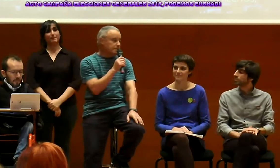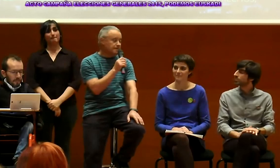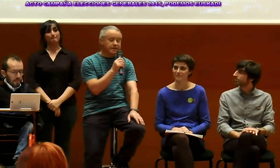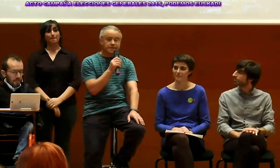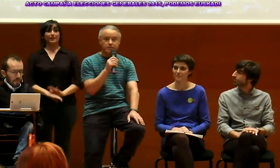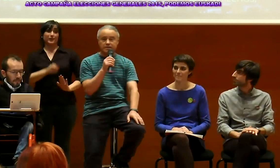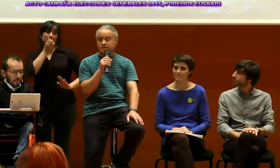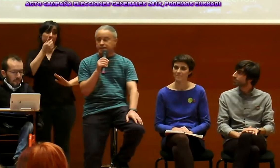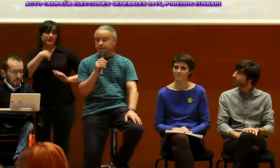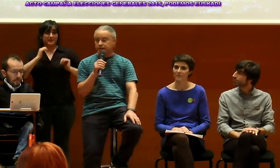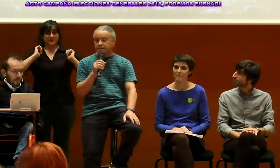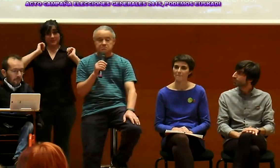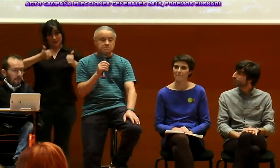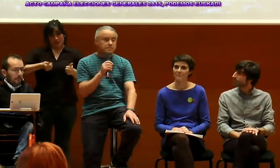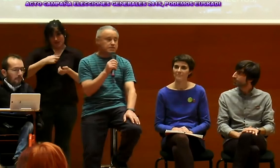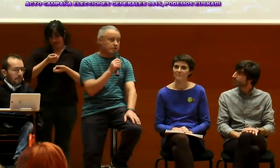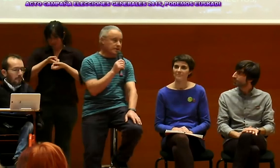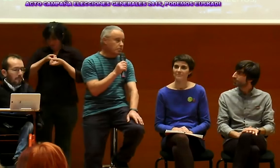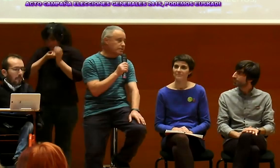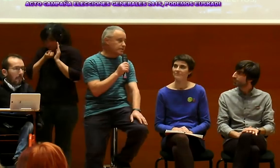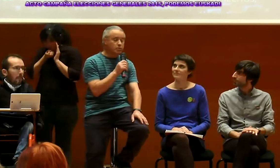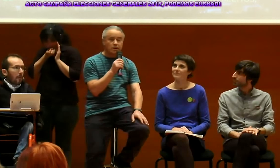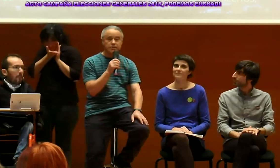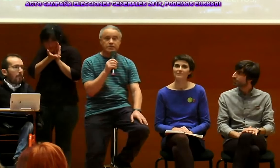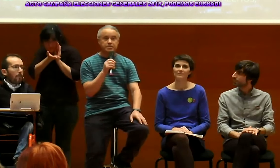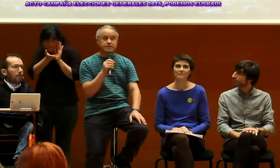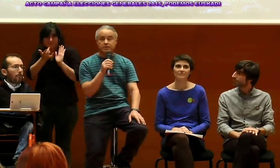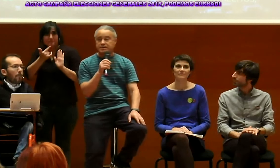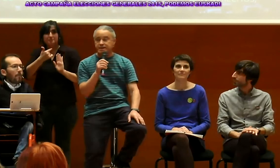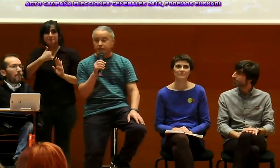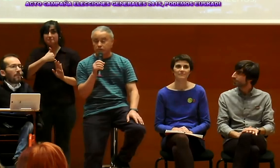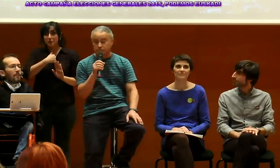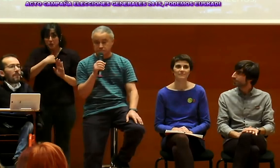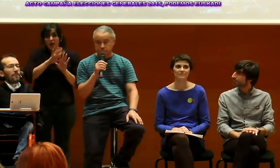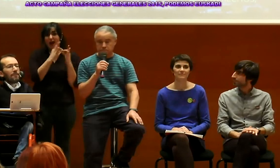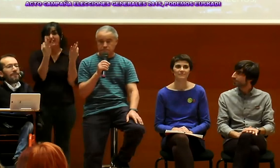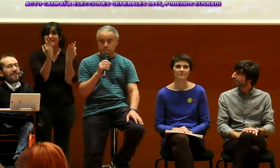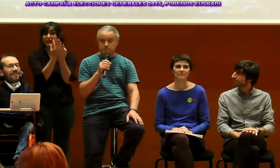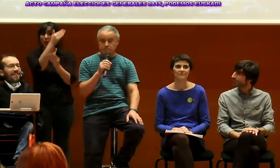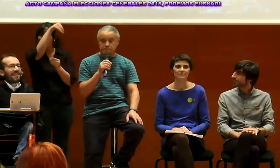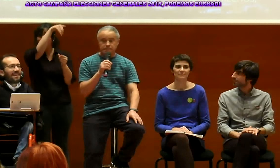Y voy a empezar haciendo una confidencia. No recuerdo cuándo he votado al Senado.